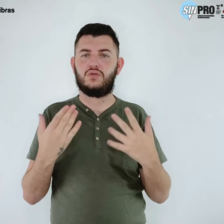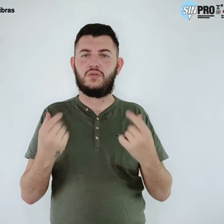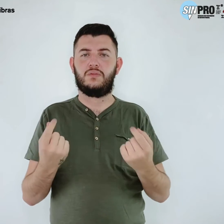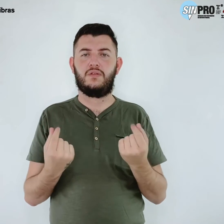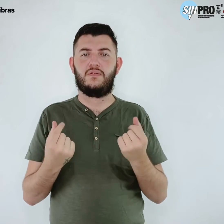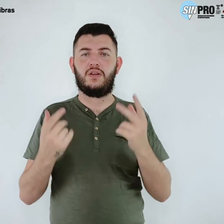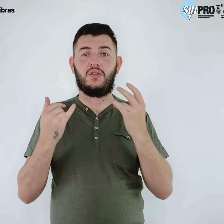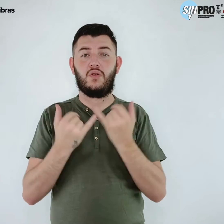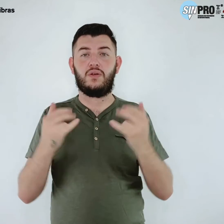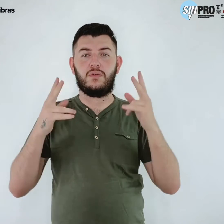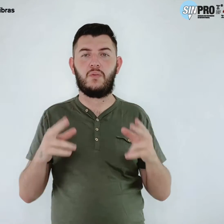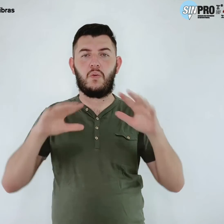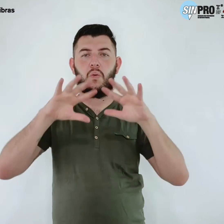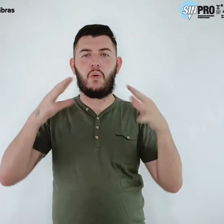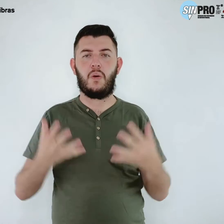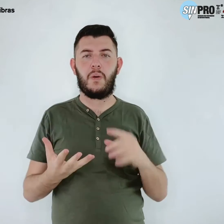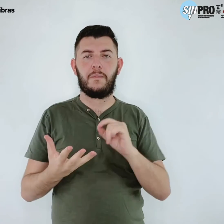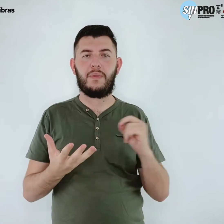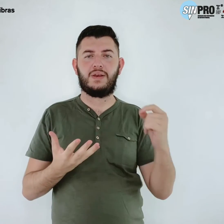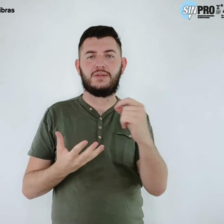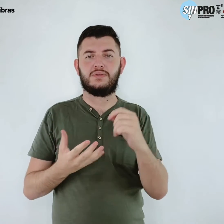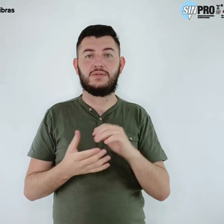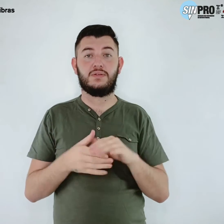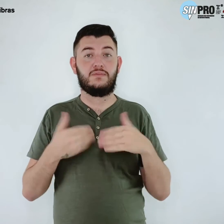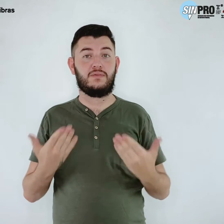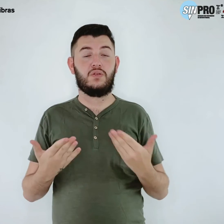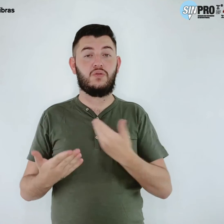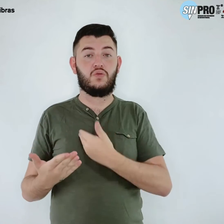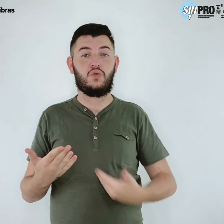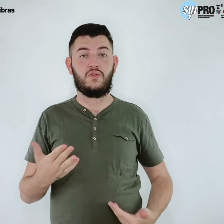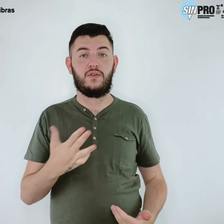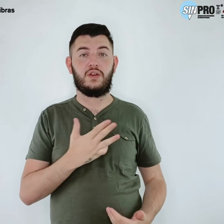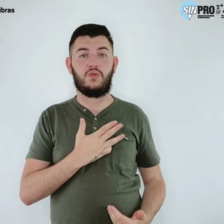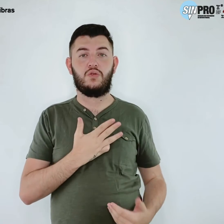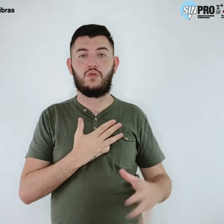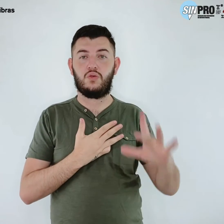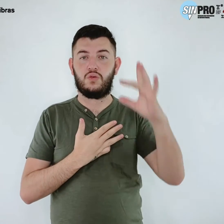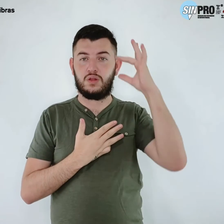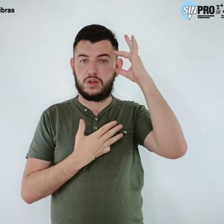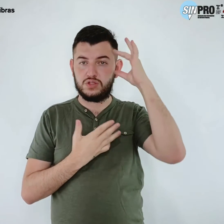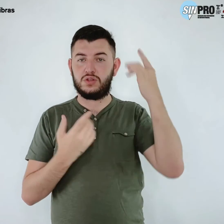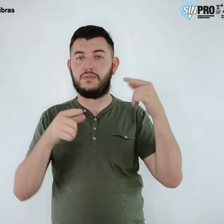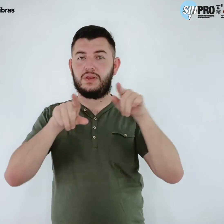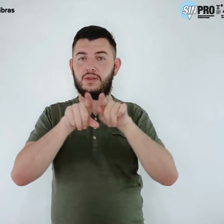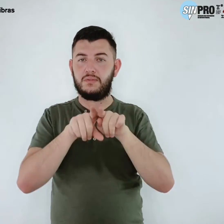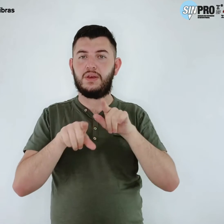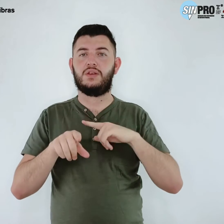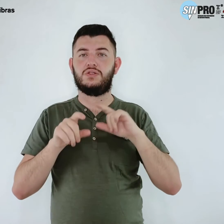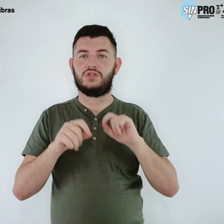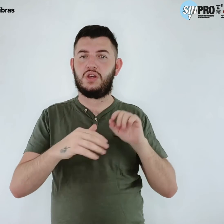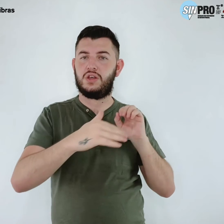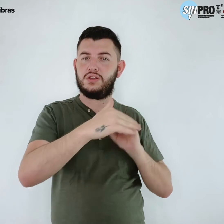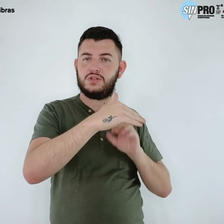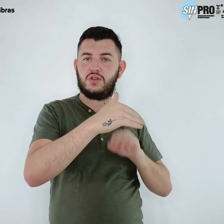mercado internacional. Nos governos Lula, Dilma, o governo federal tinha estoques de